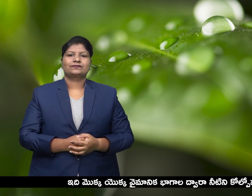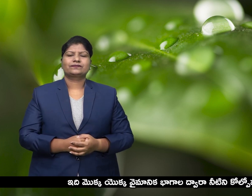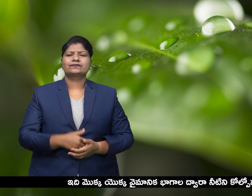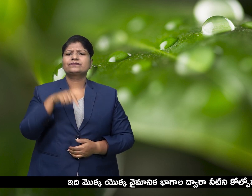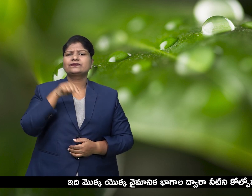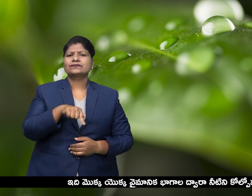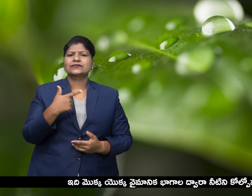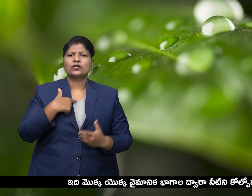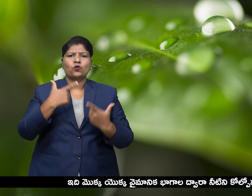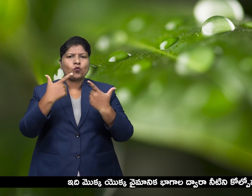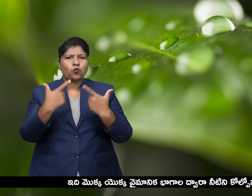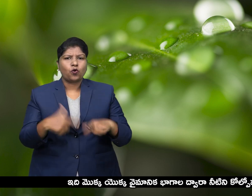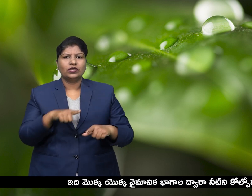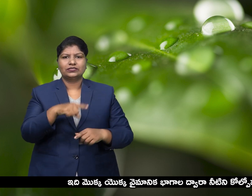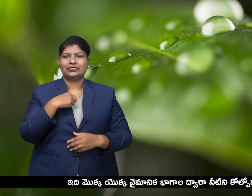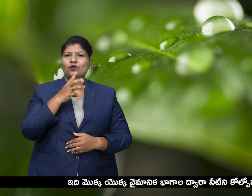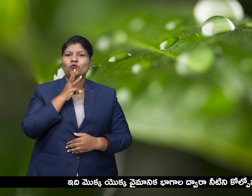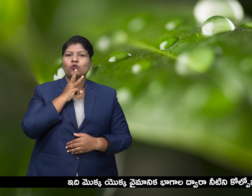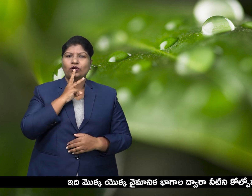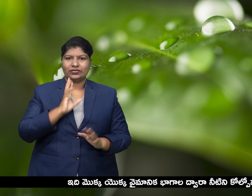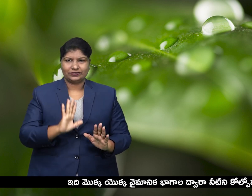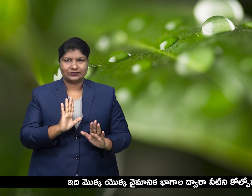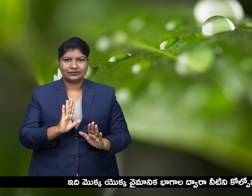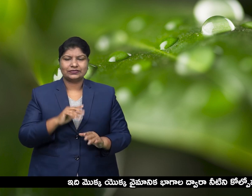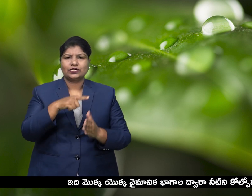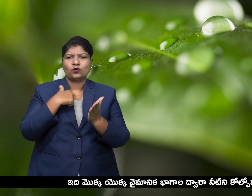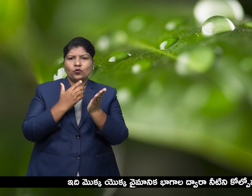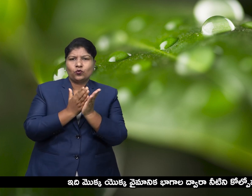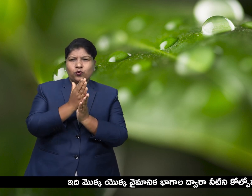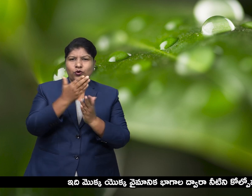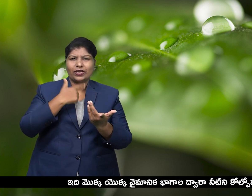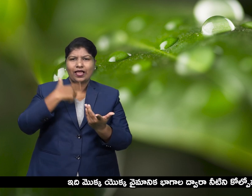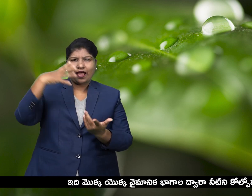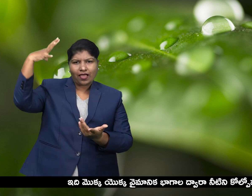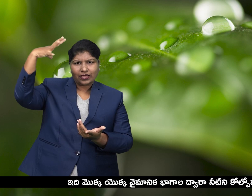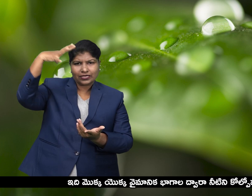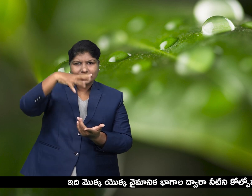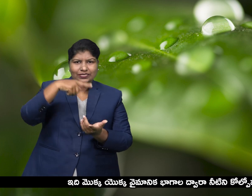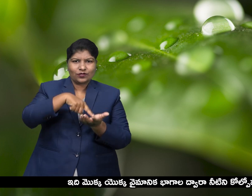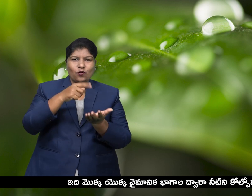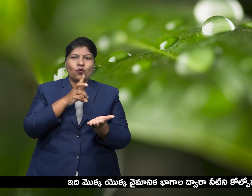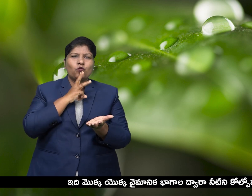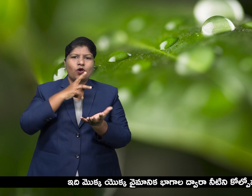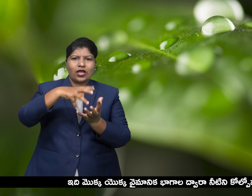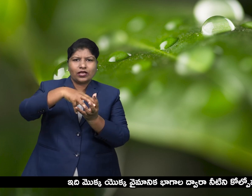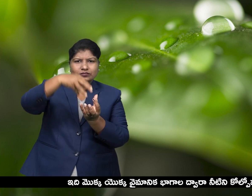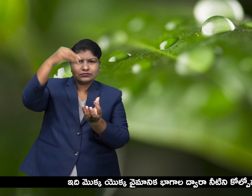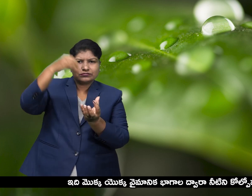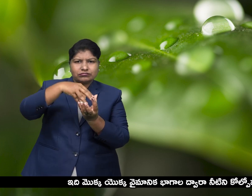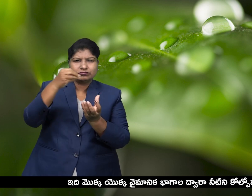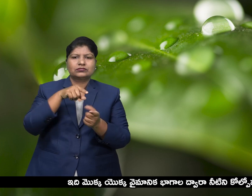ఇది మొక్క యొక్క వైమానిక భాగాల ద్వారా నీటిని కోల్పోవడం.